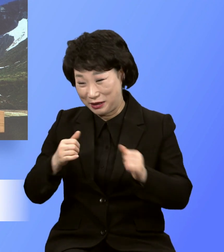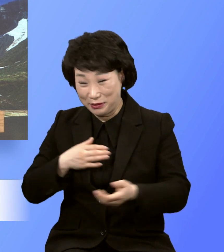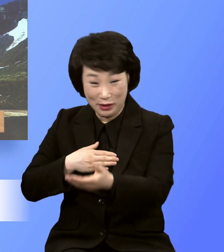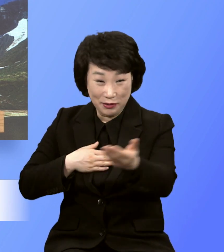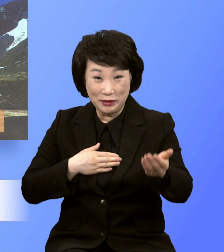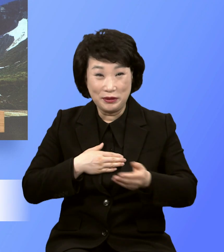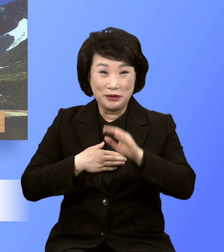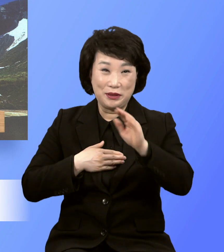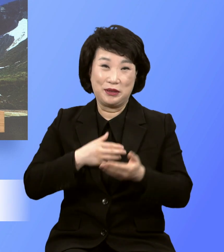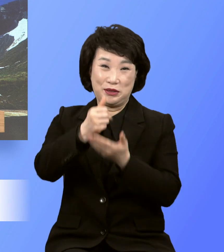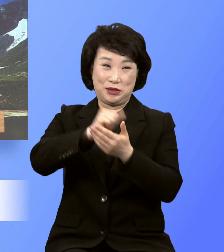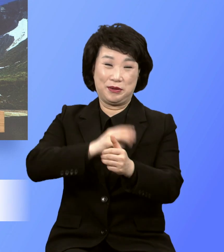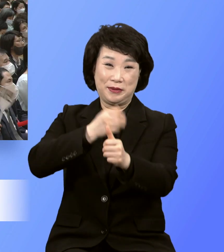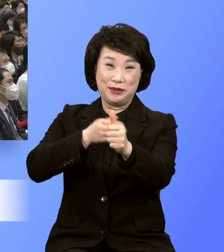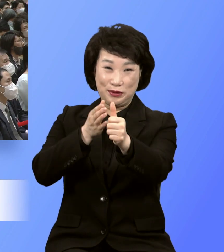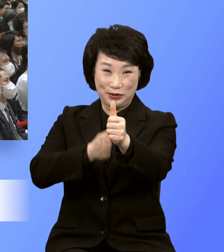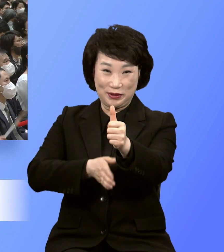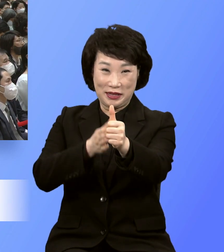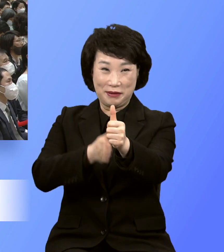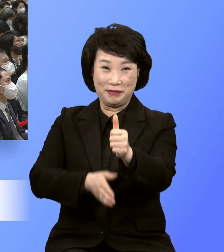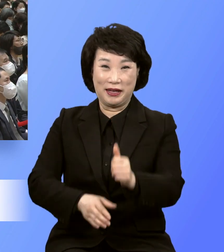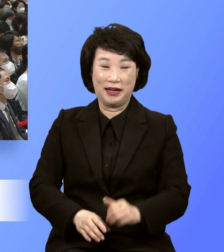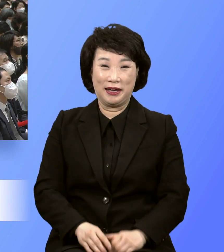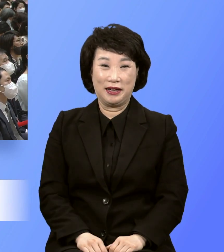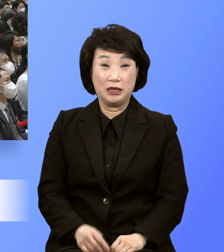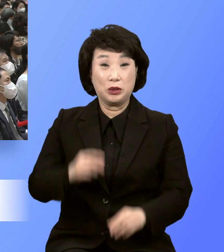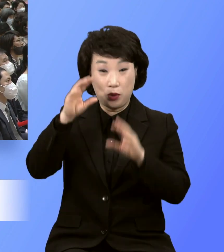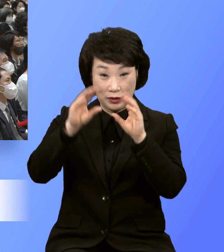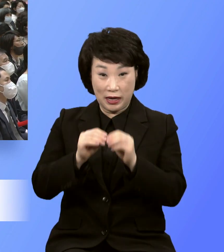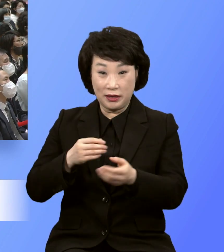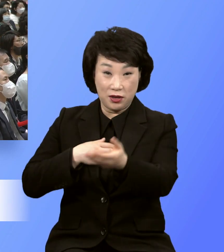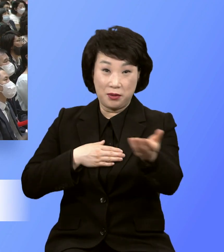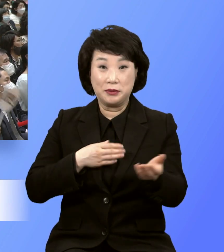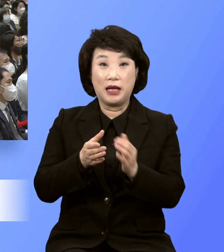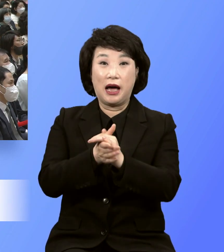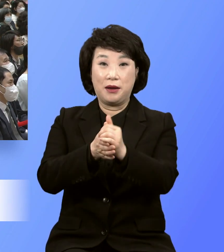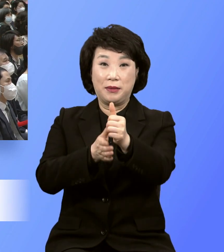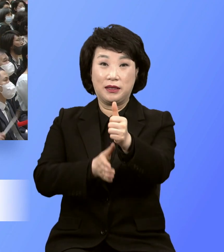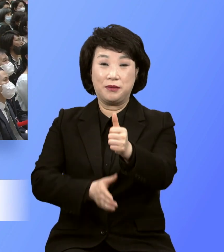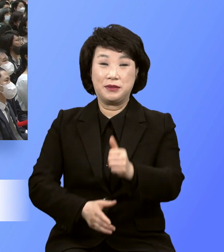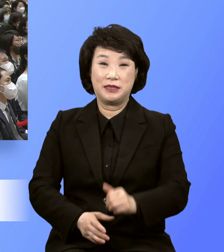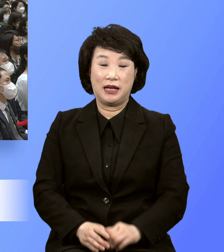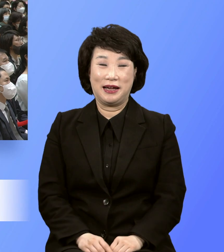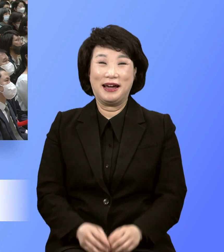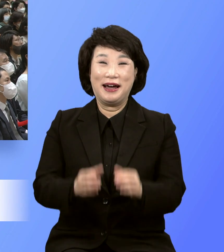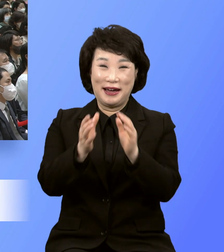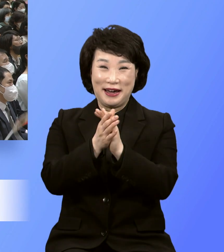되기를 주님의 이름으로 축원합니다. 동의하시면 아멘 합시다.